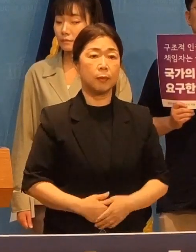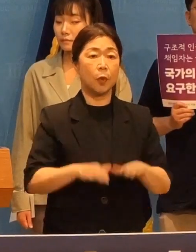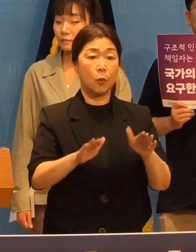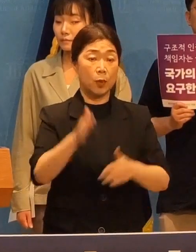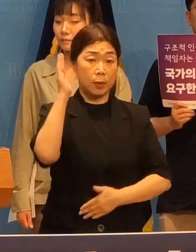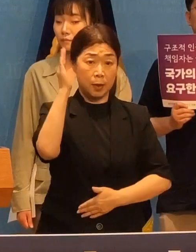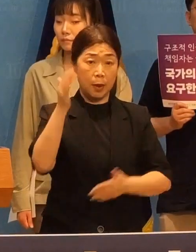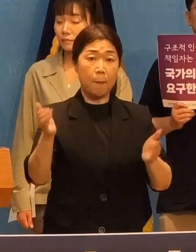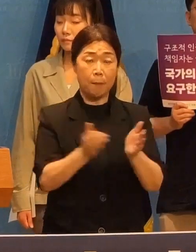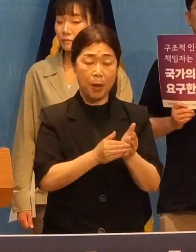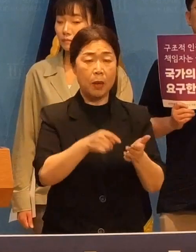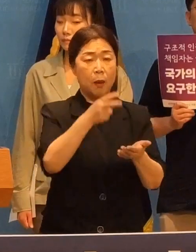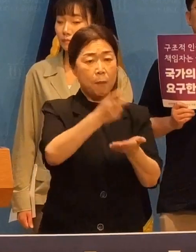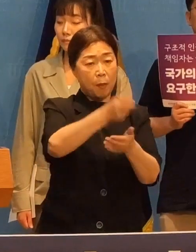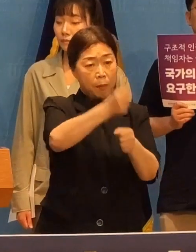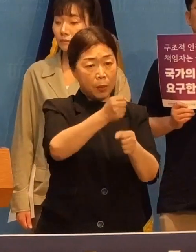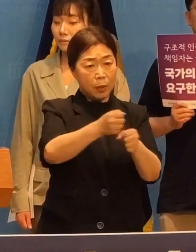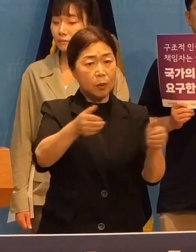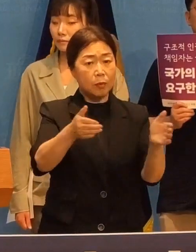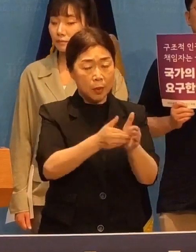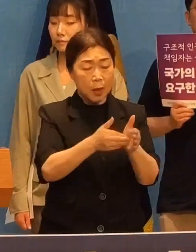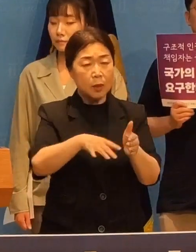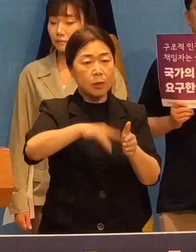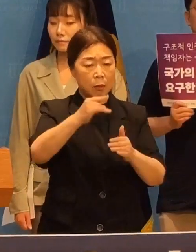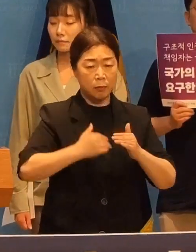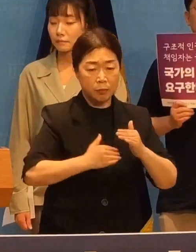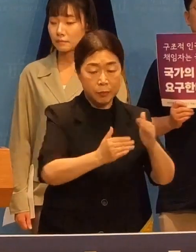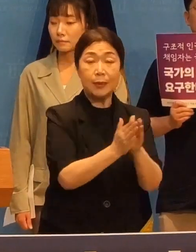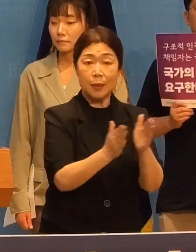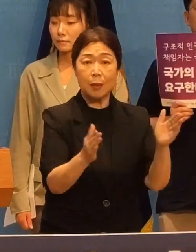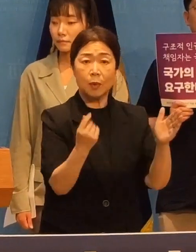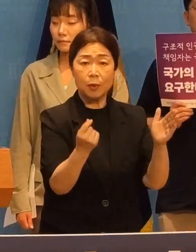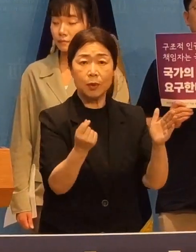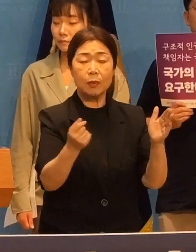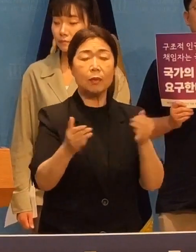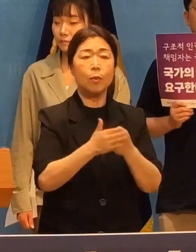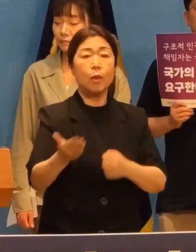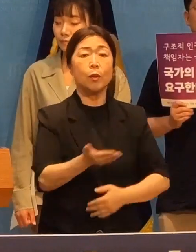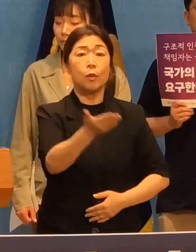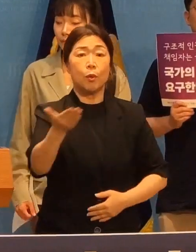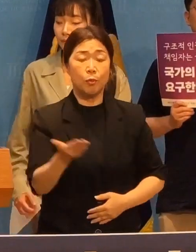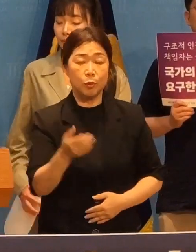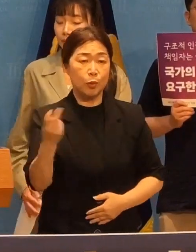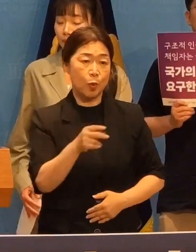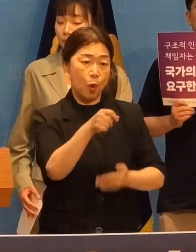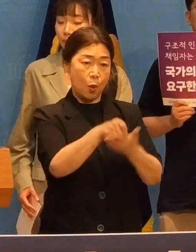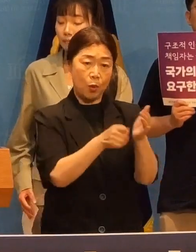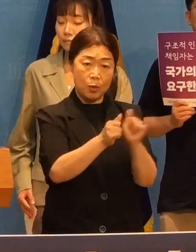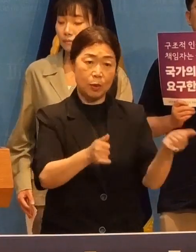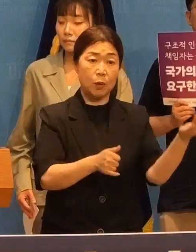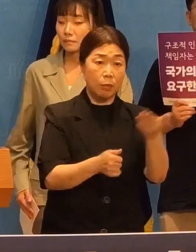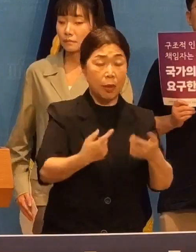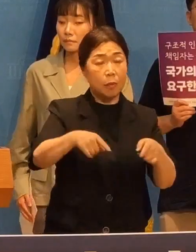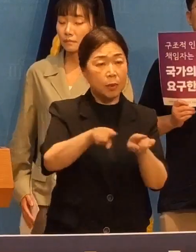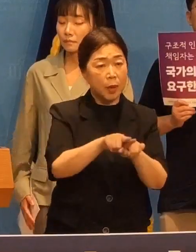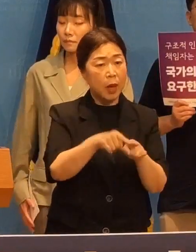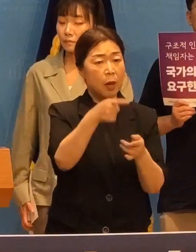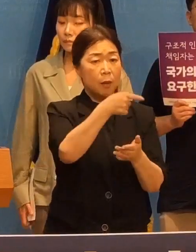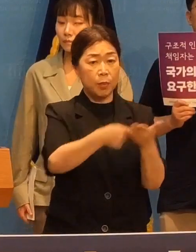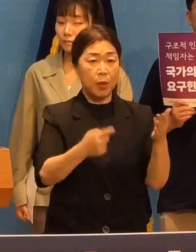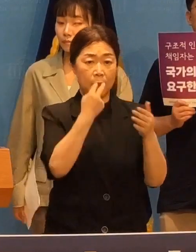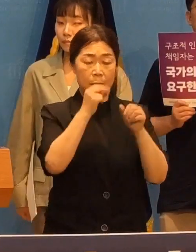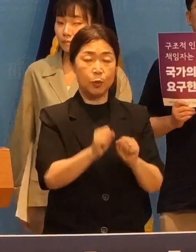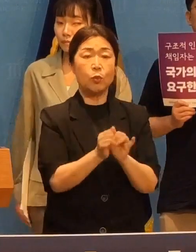기자회견이 법 제정으로 가는 첫걸음이 되길 바라며 국민 여러분과 언론인 여러분께서 피해